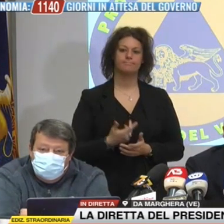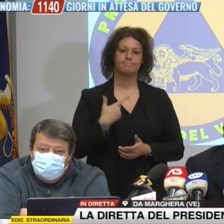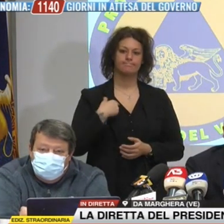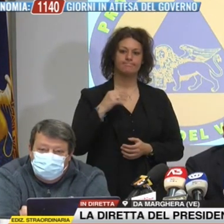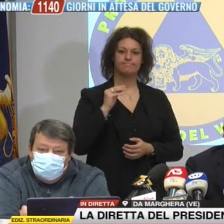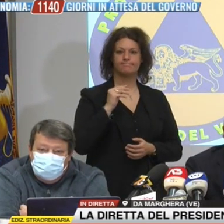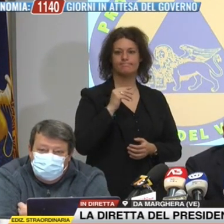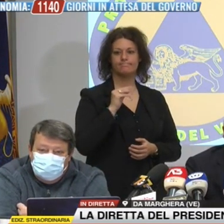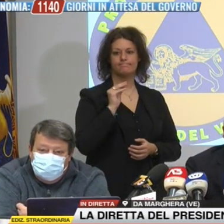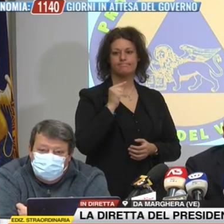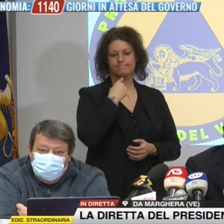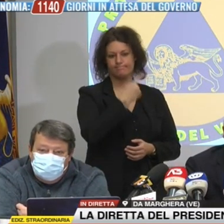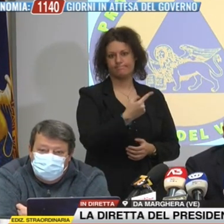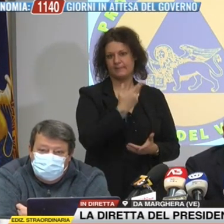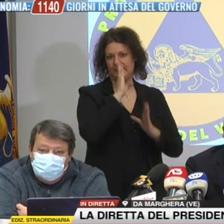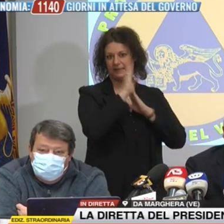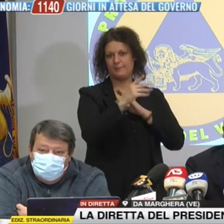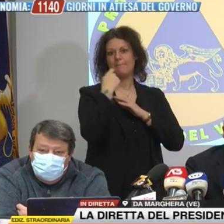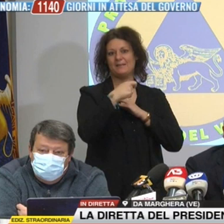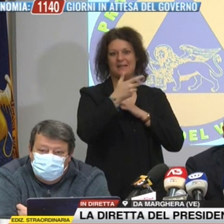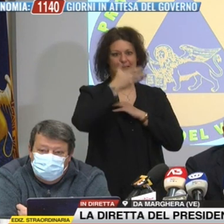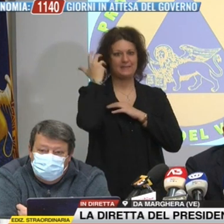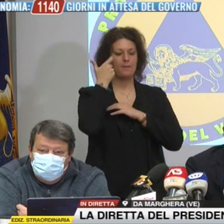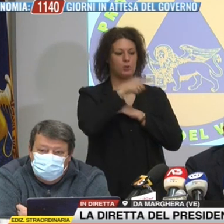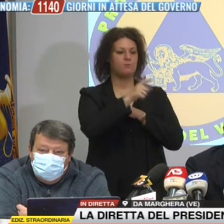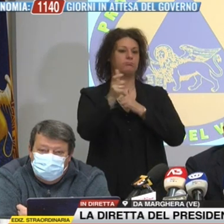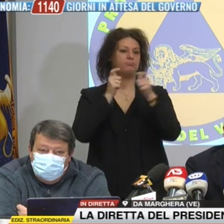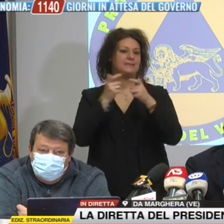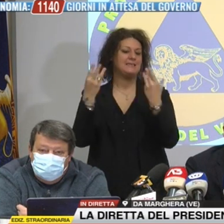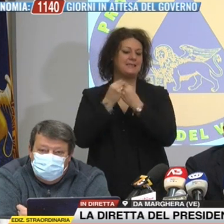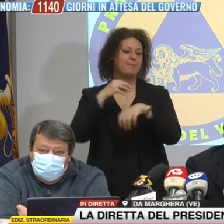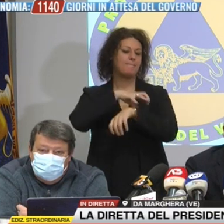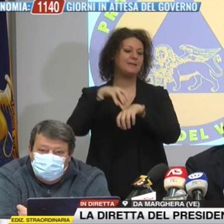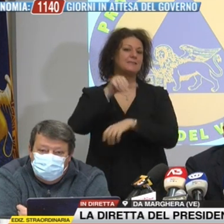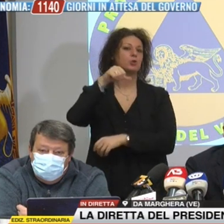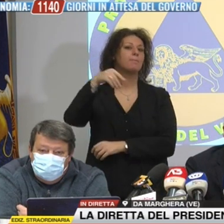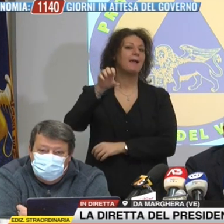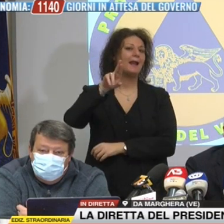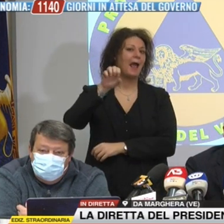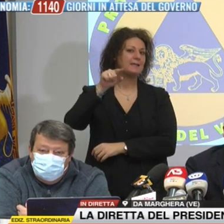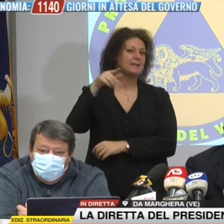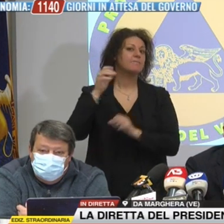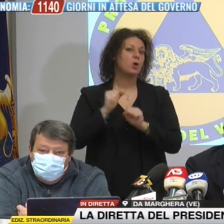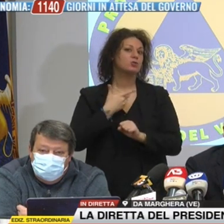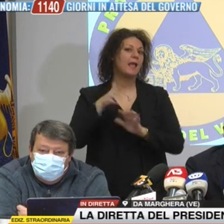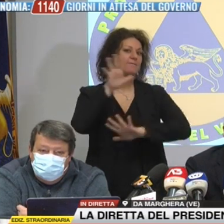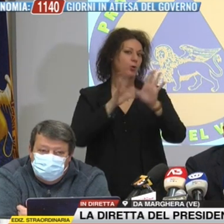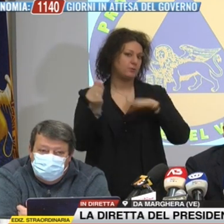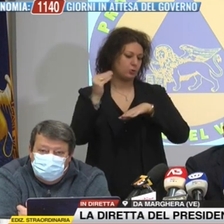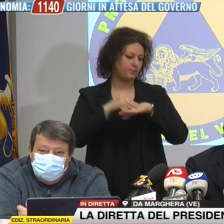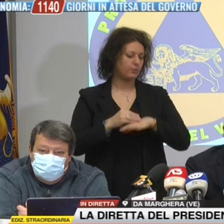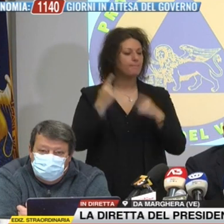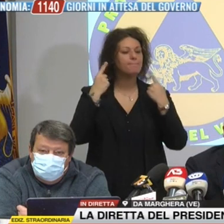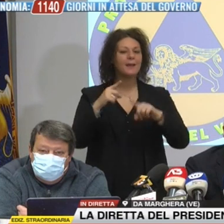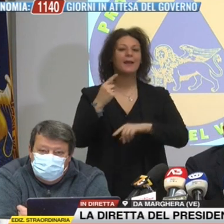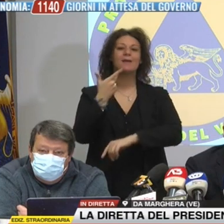perché probabilmente, avendo parlato col Ministro Speranza, vi hanno dato dei dettagli in più. Allora, per quanto riguarda il